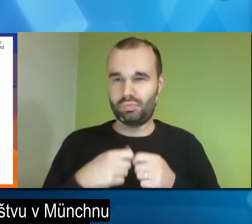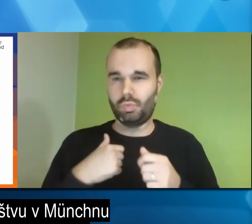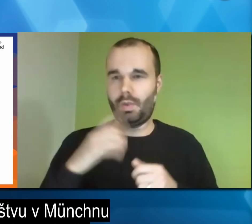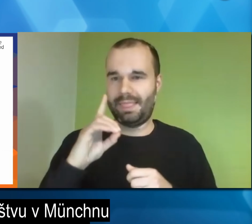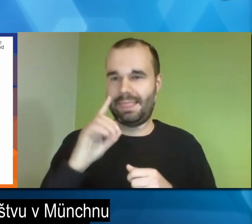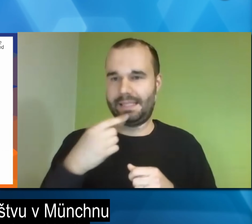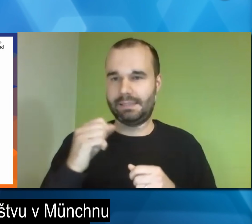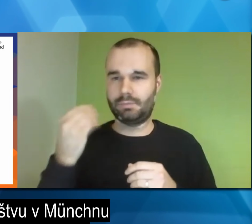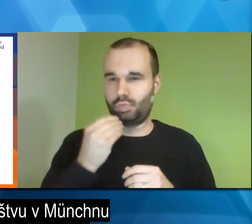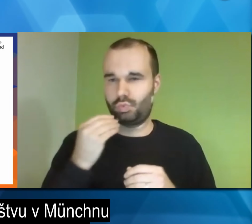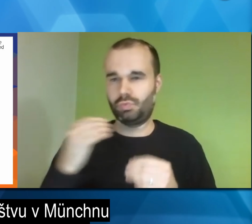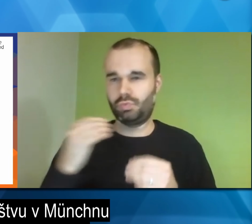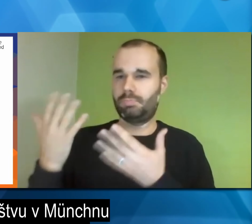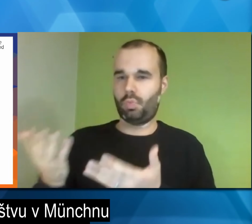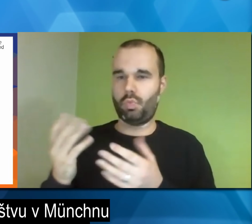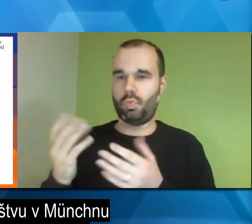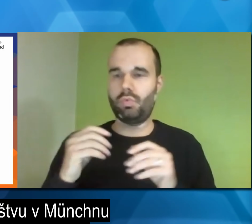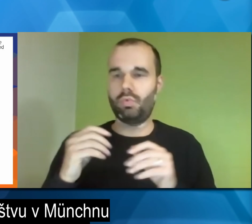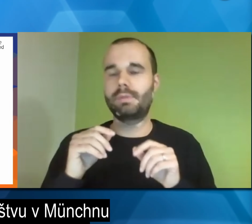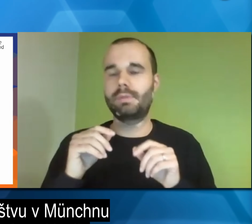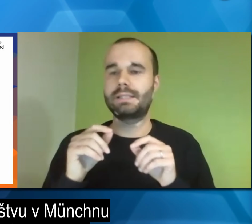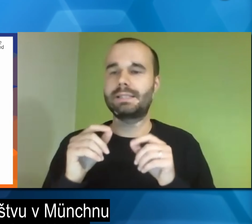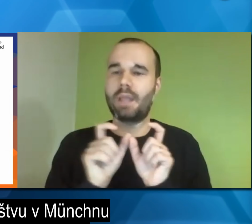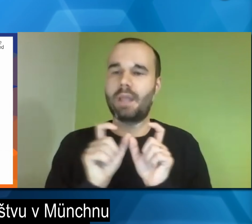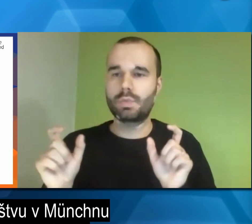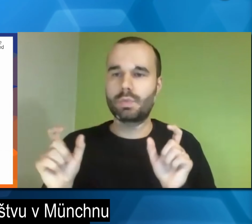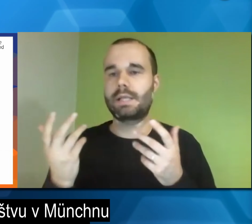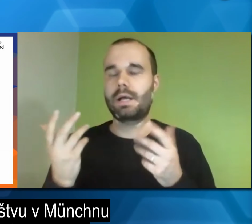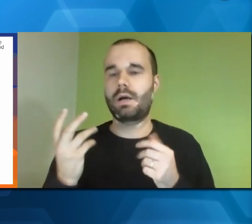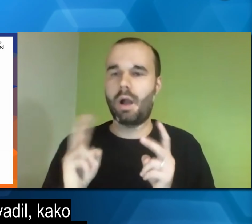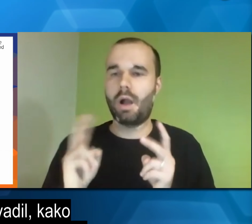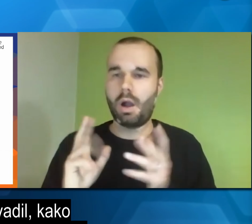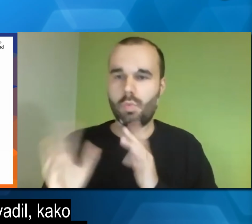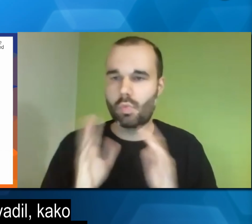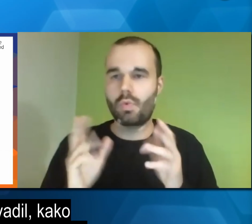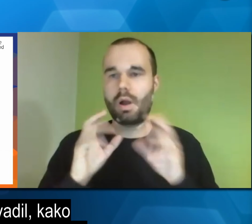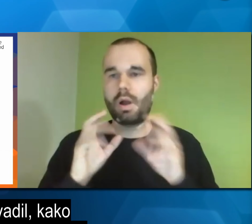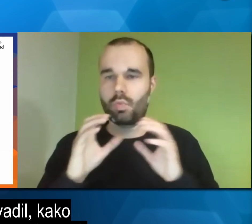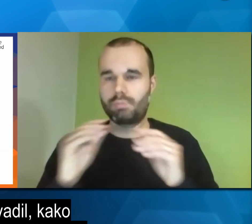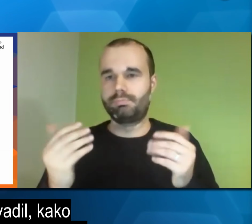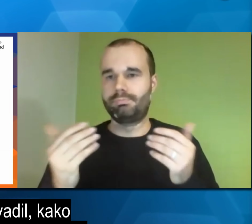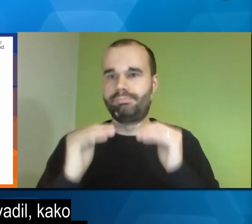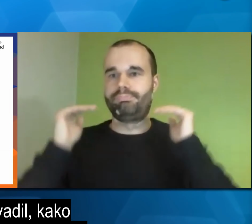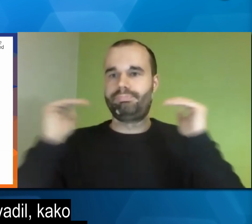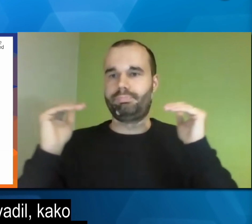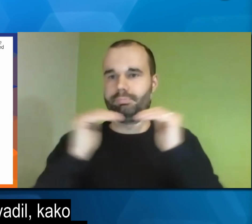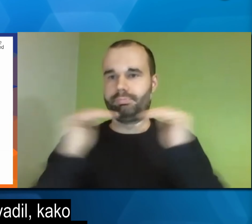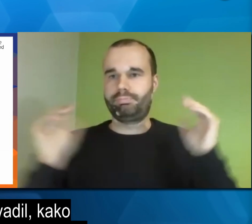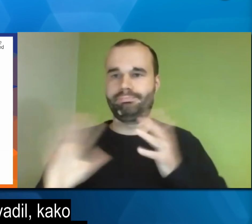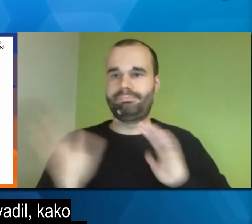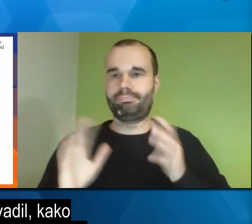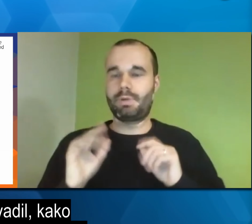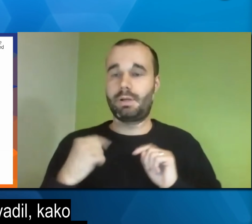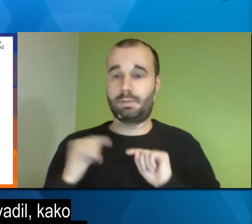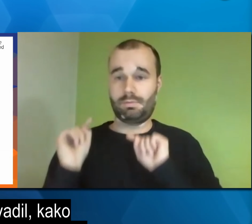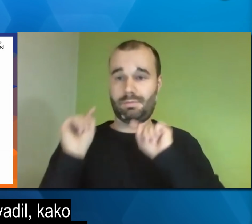Ko sem se jaz v društvu v Münchnu učil nemškega znakovnega jezika, sem se navadil, kako